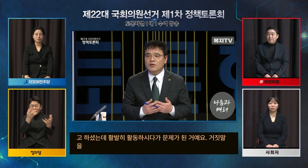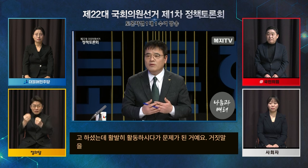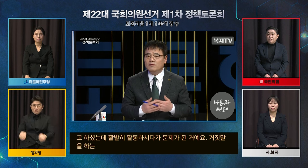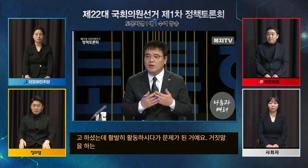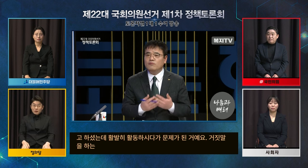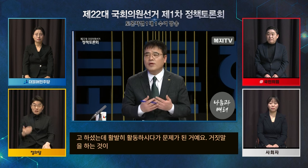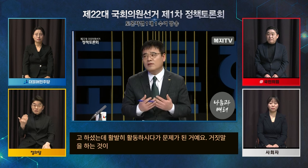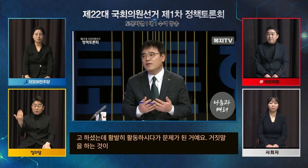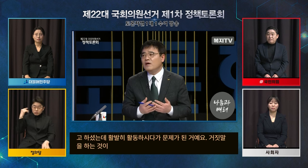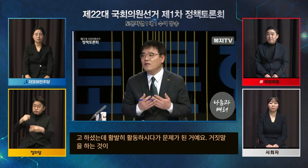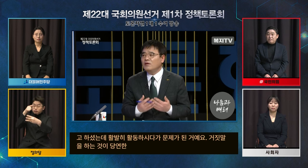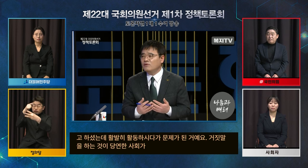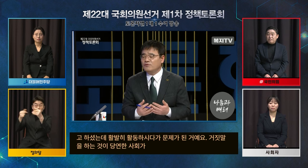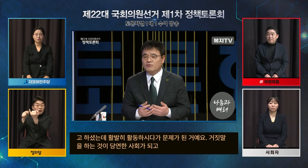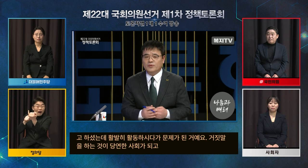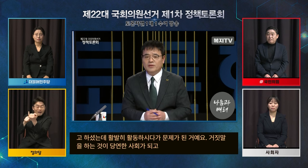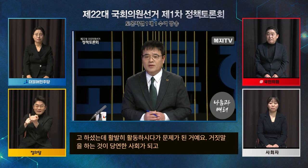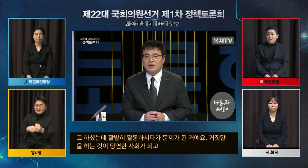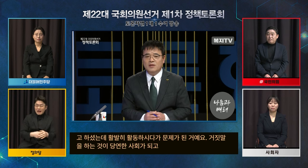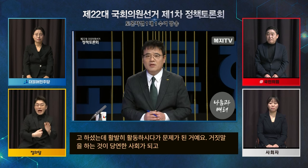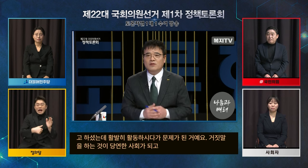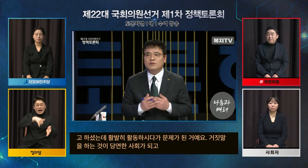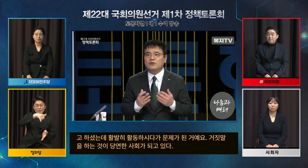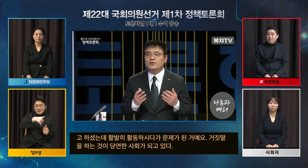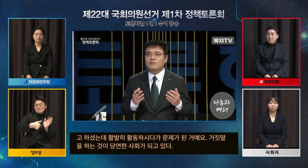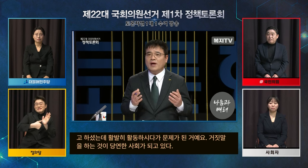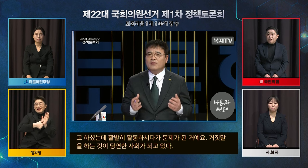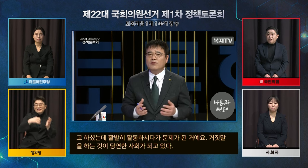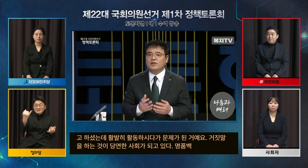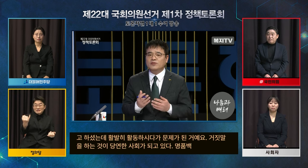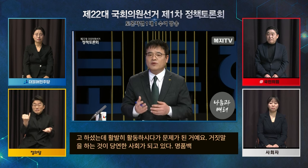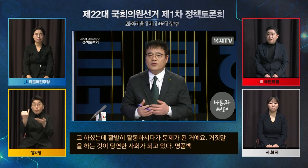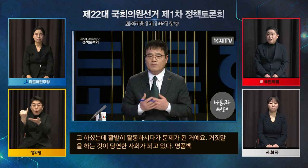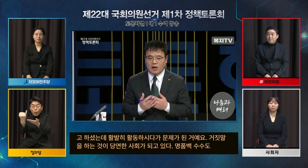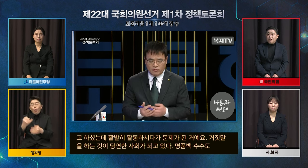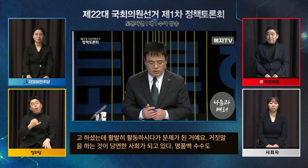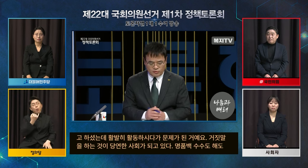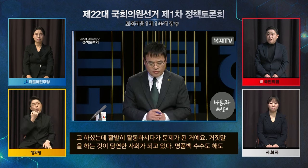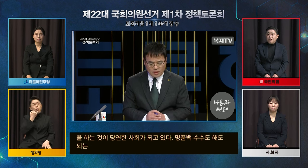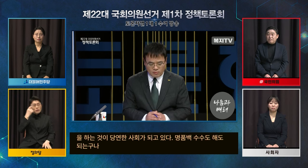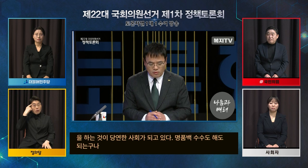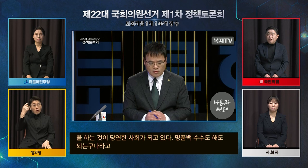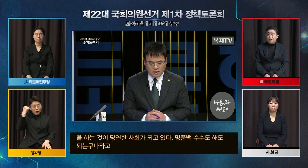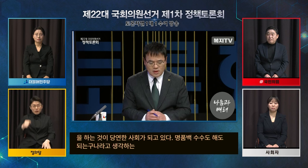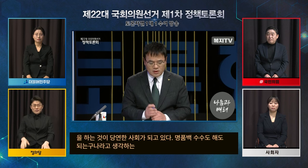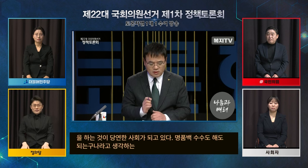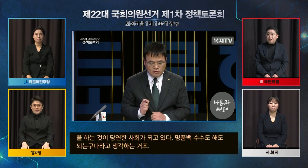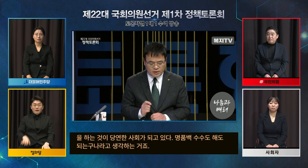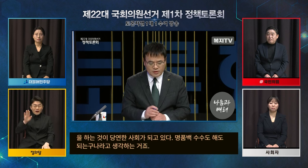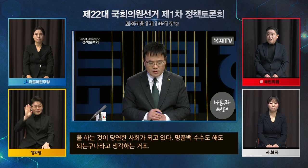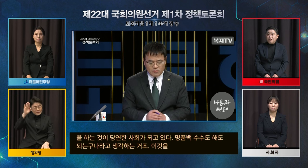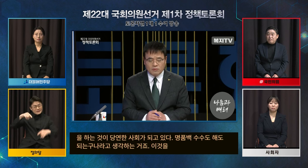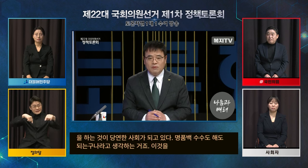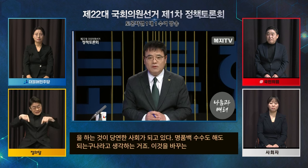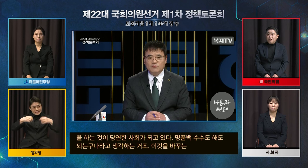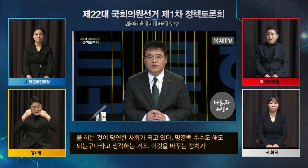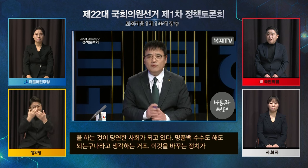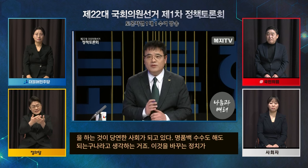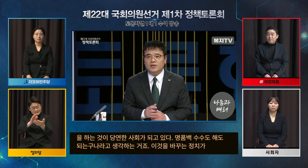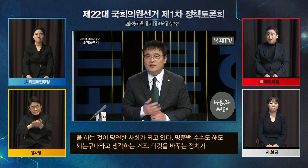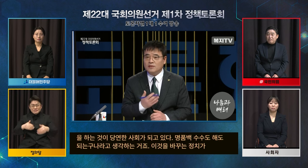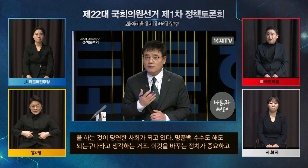같은 것도 하면 되는구나 이렇게 생각한다는 거죠, 국민들이. 이런 것을 만들어낸 정치를 바꾸는 게 중요하고 그걸 위해서라도